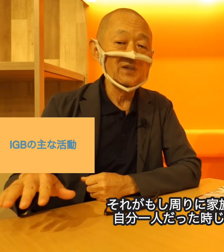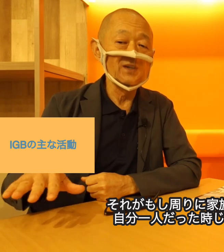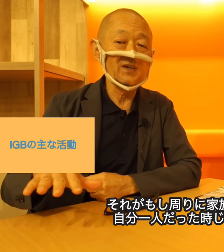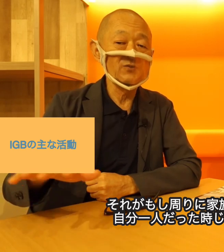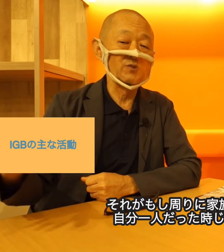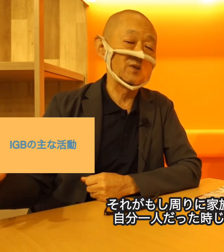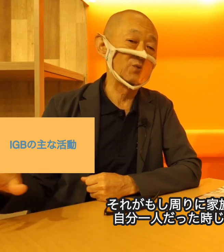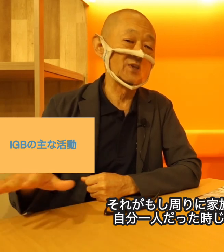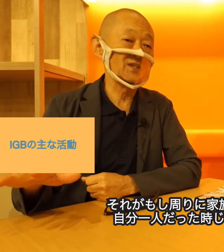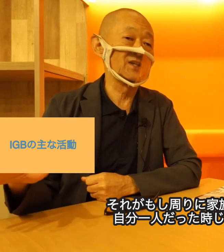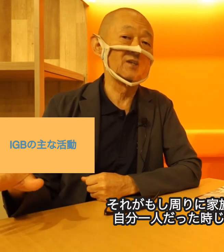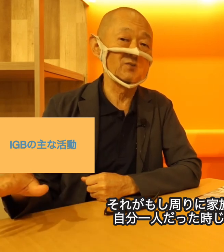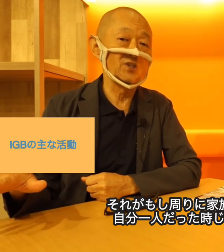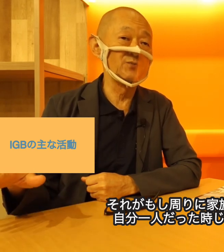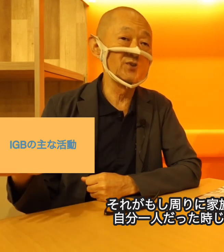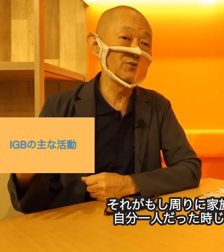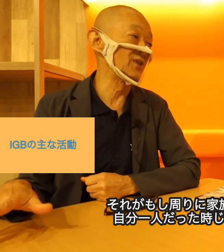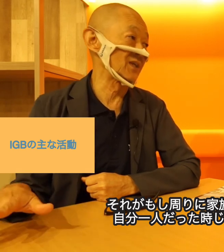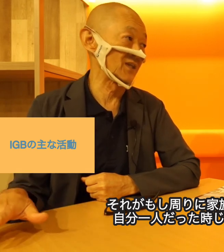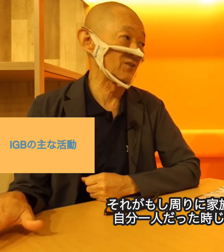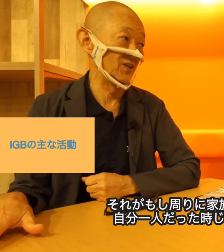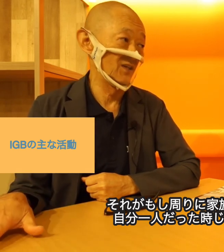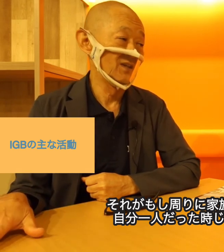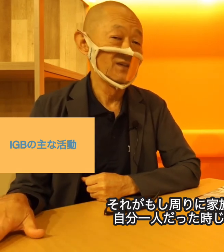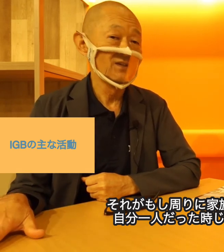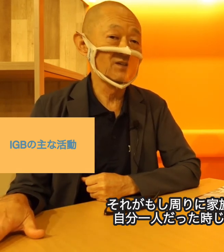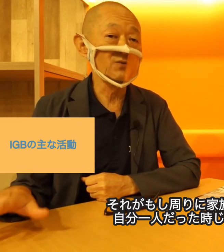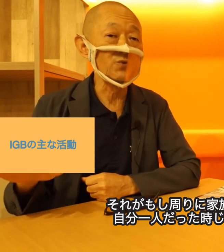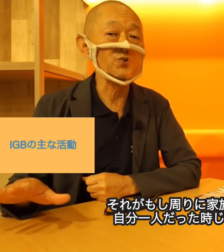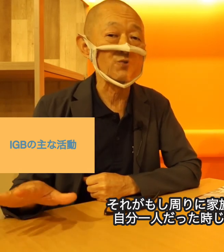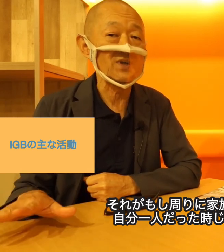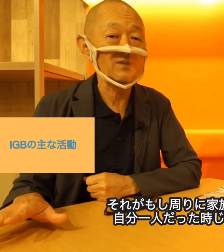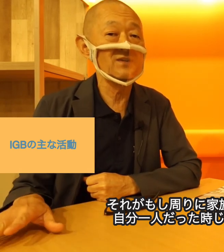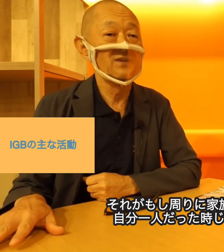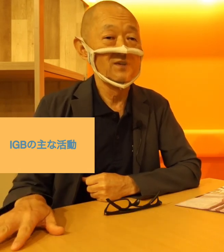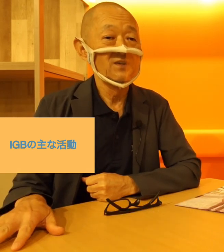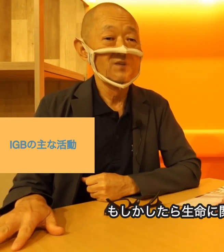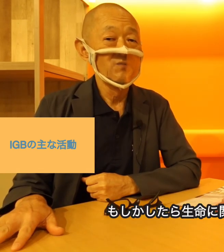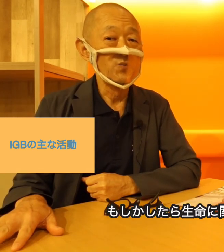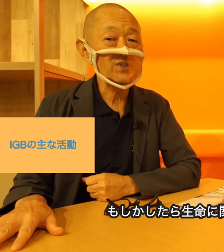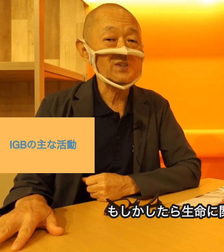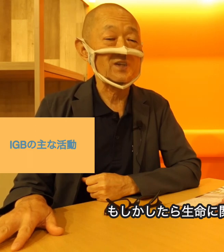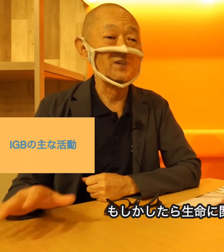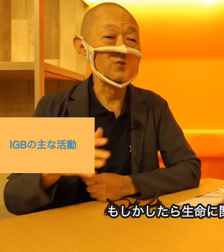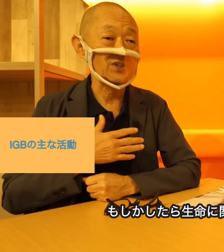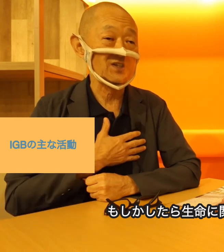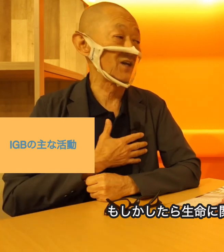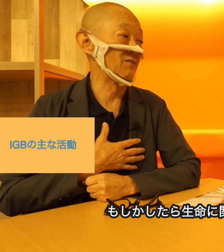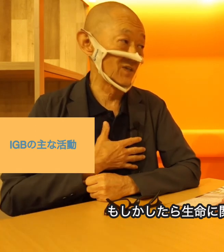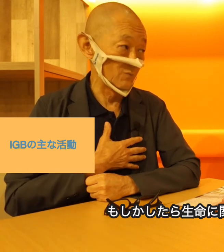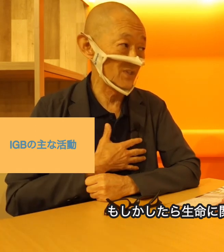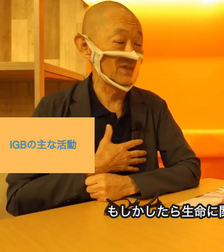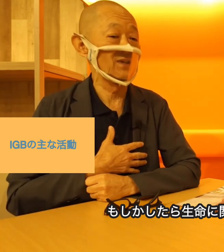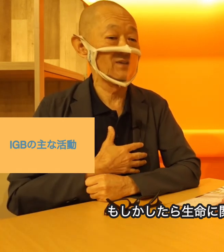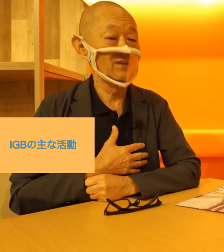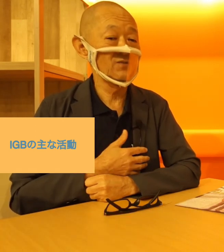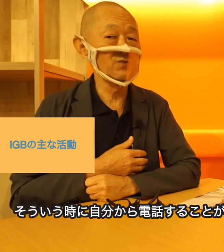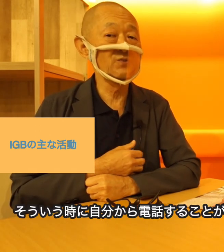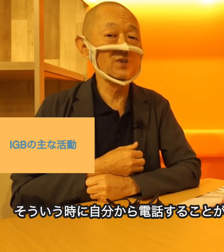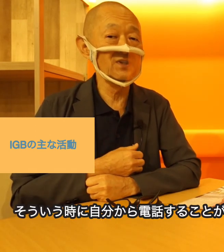に家族や友達がいなくて自分一人だった時、じゃあどうしようか、もしかしたら命に関わるかもしれない、そういう時に